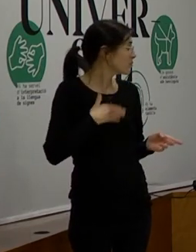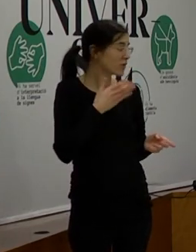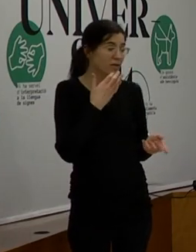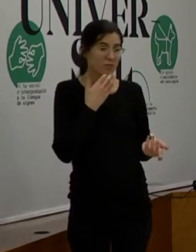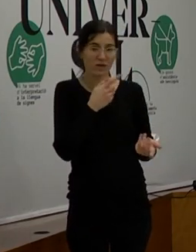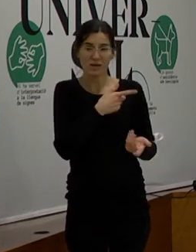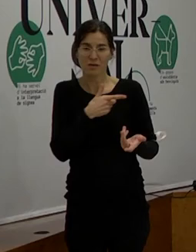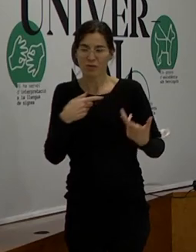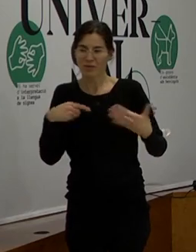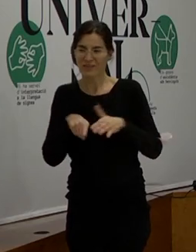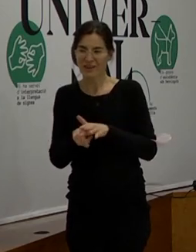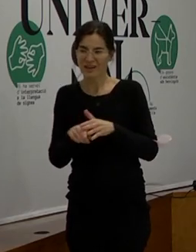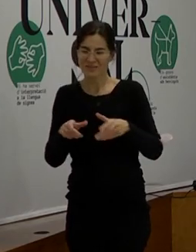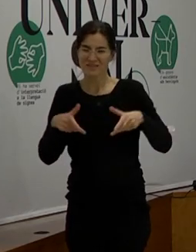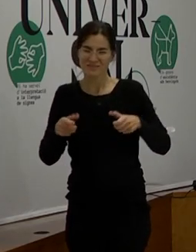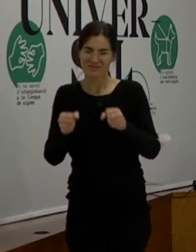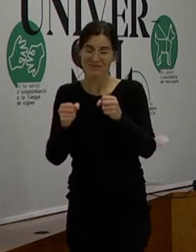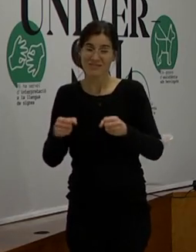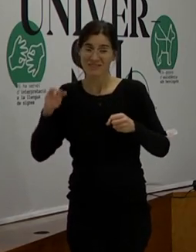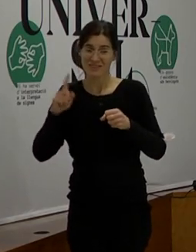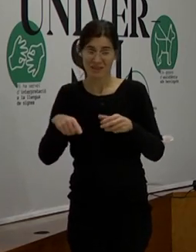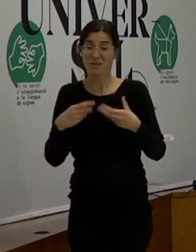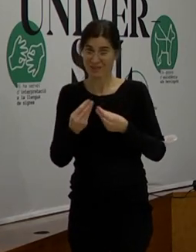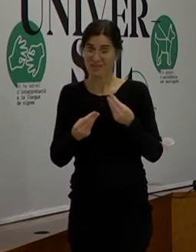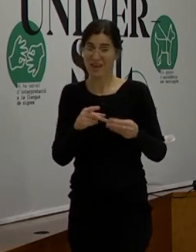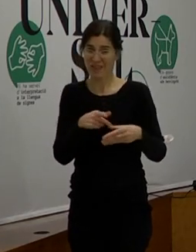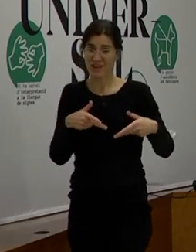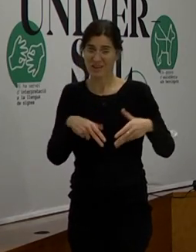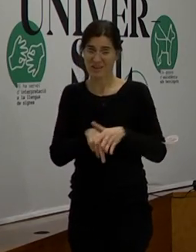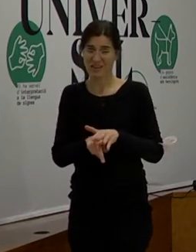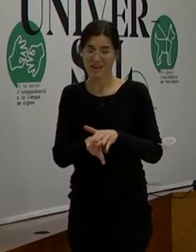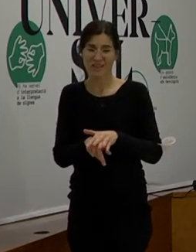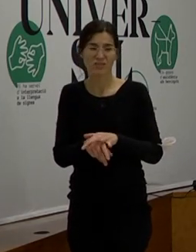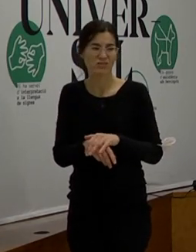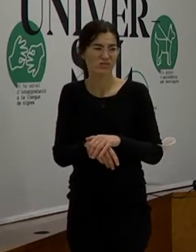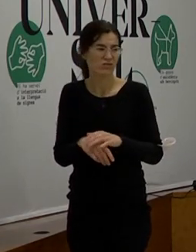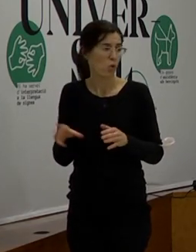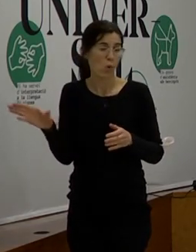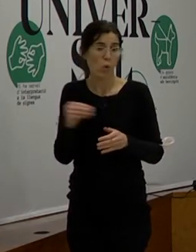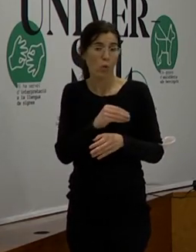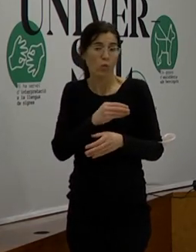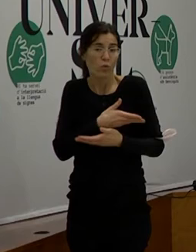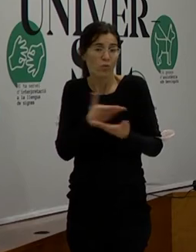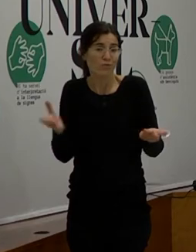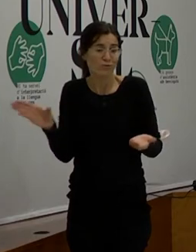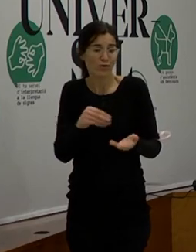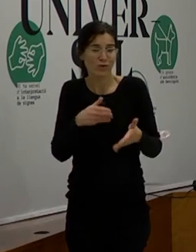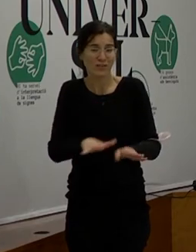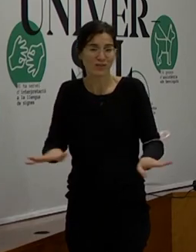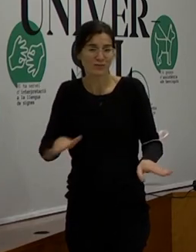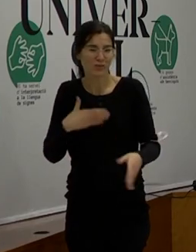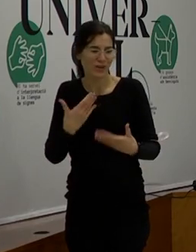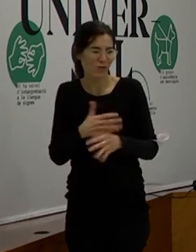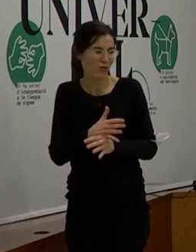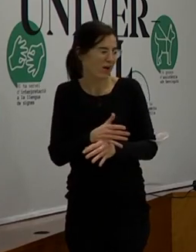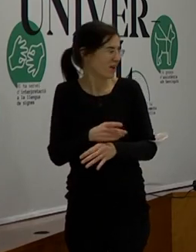columpis més integrats, també es fan columpis més integrats, que tots els nanos juguen, eh? Veus, testes